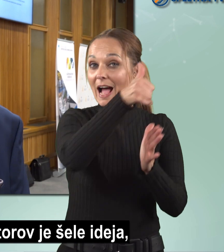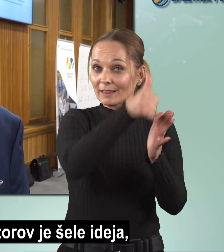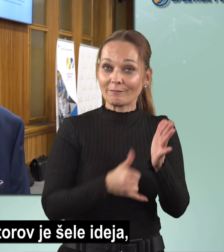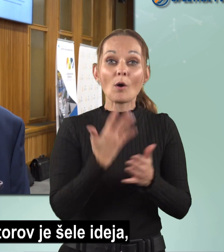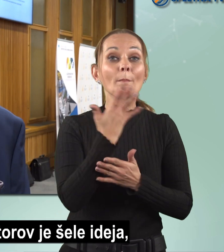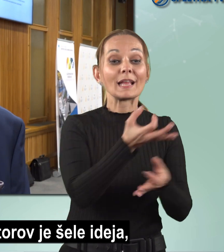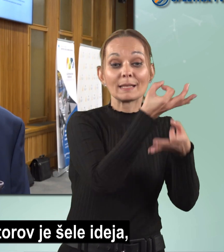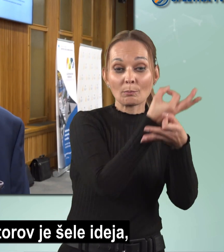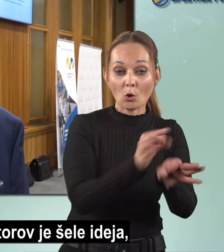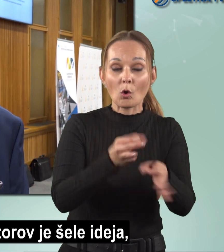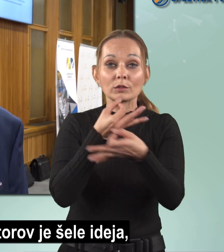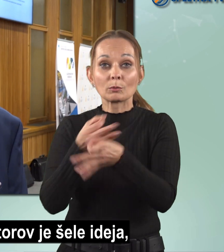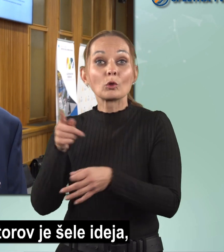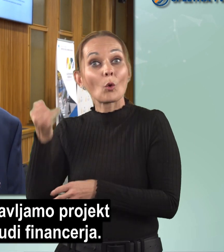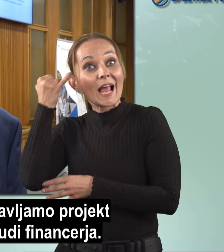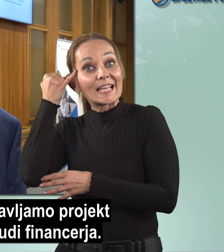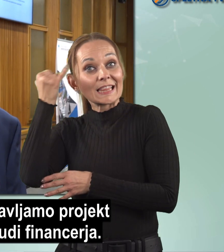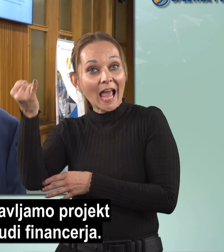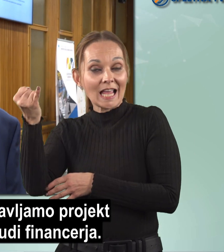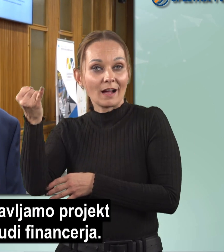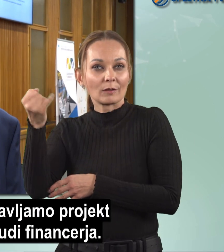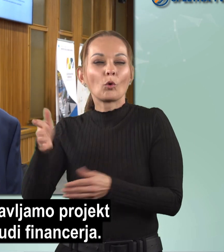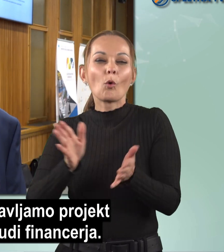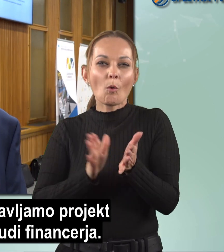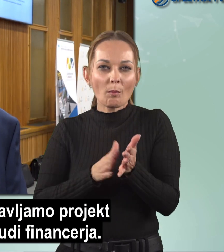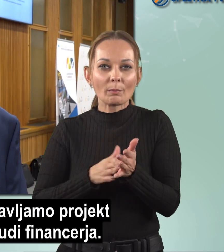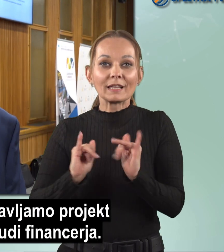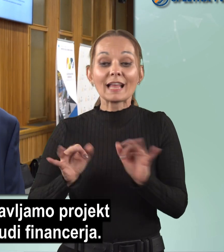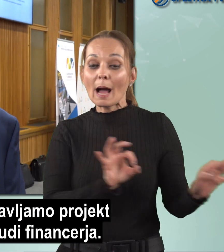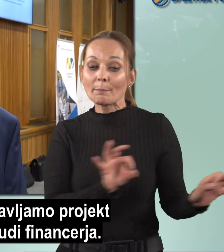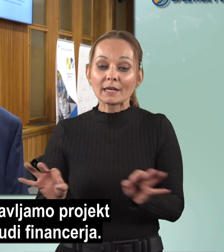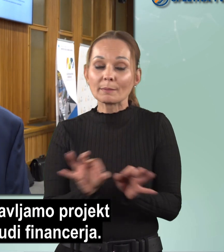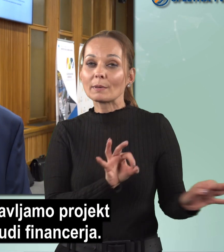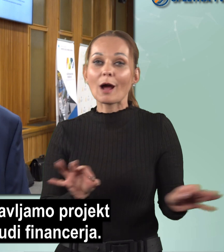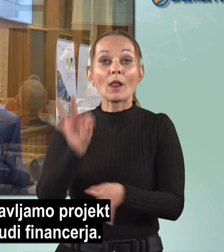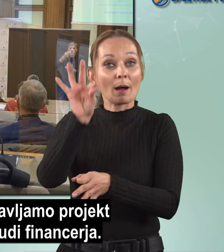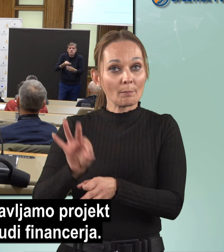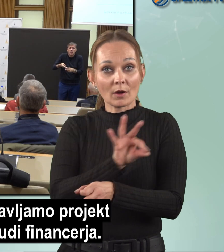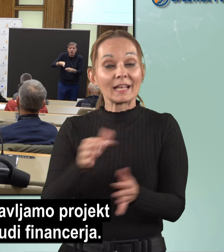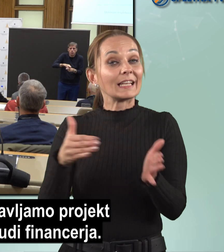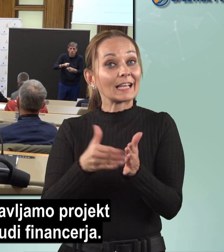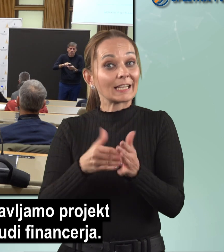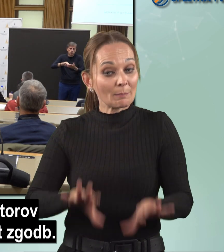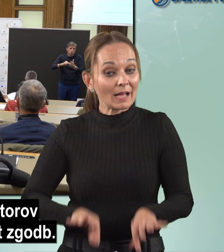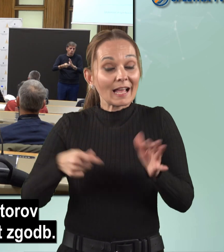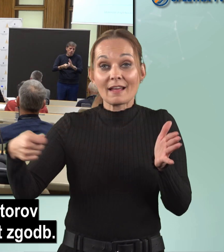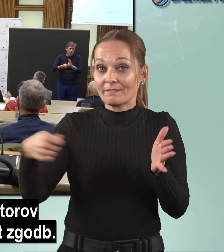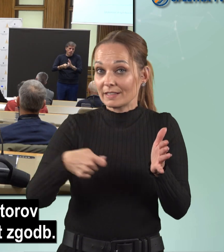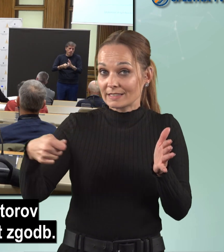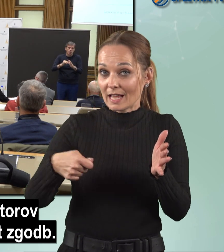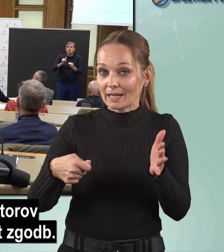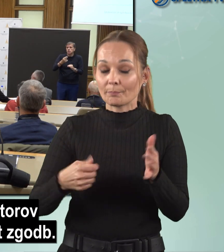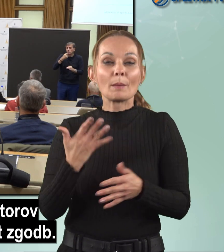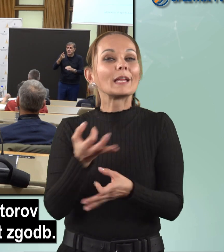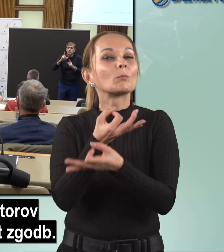Platforma 5 prostorov je šele ideja, se pravi, šele pripravljamo projekt in moramo najti tudi financerja. 5